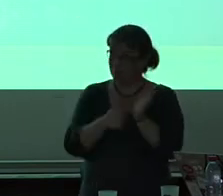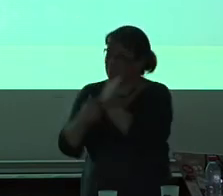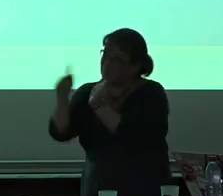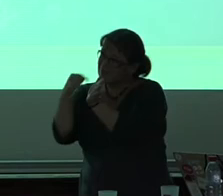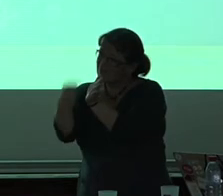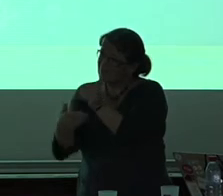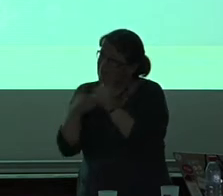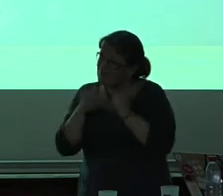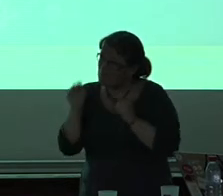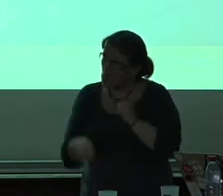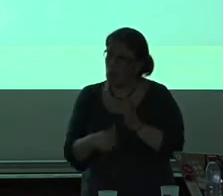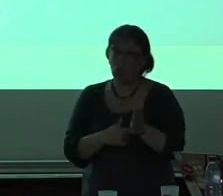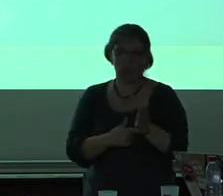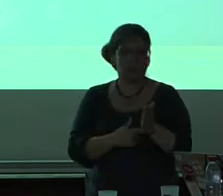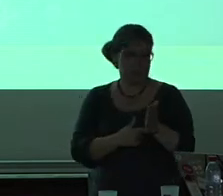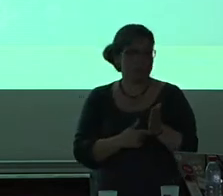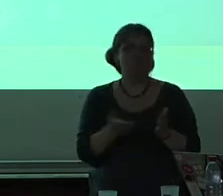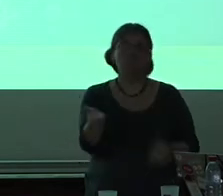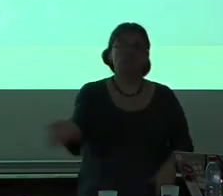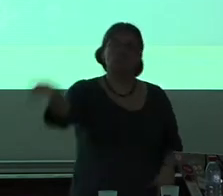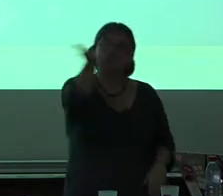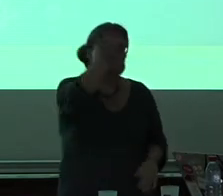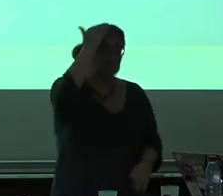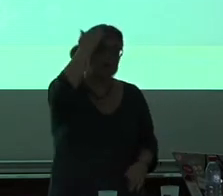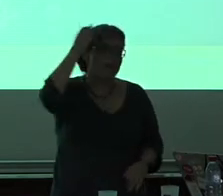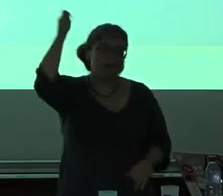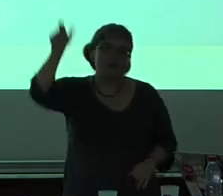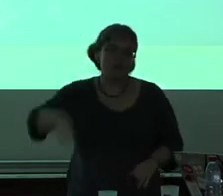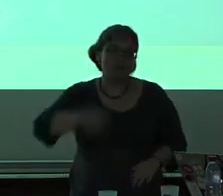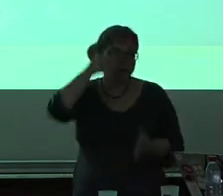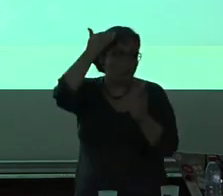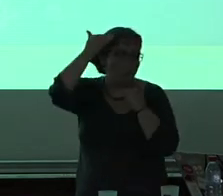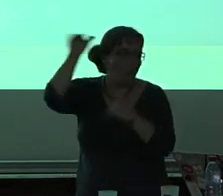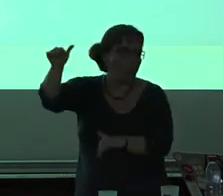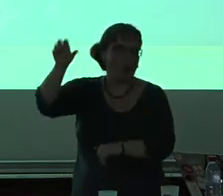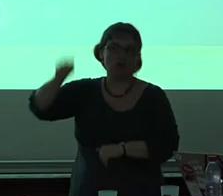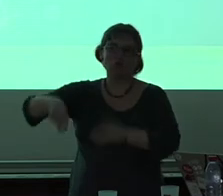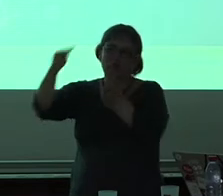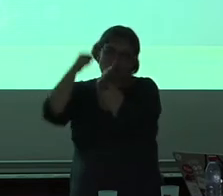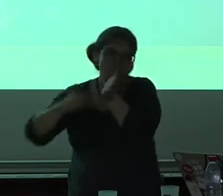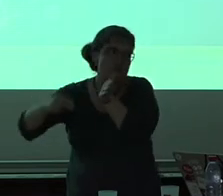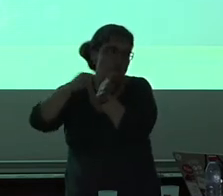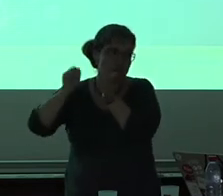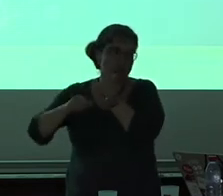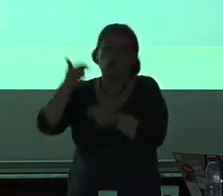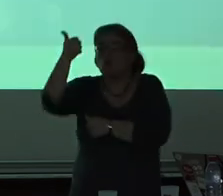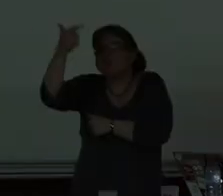Donc, quelqu'un qui est meilleur que vous. Et je suis sûre que vous connaissez tous quelqu'un qui peut vous relire, ou plusieurs personnes.